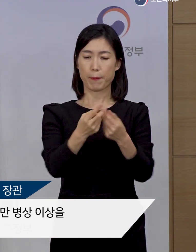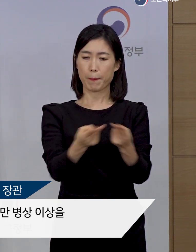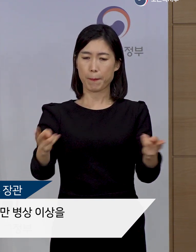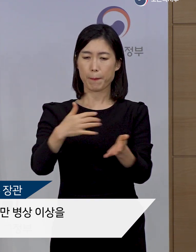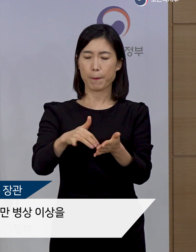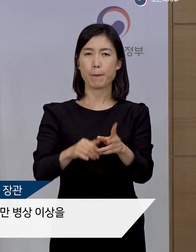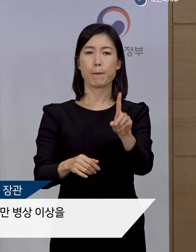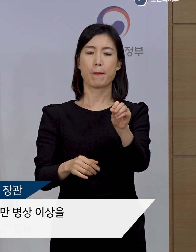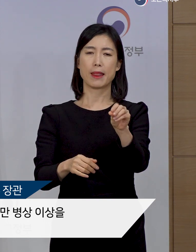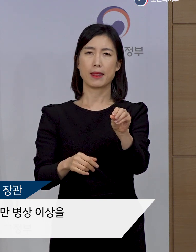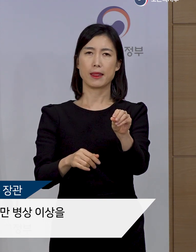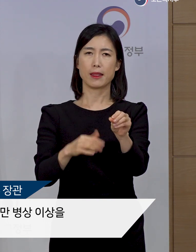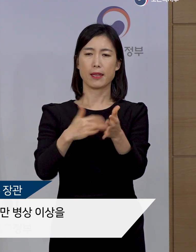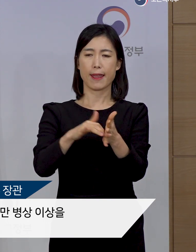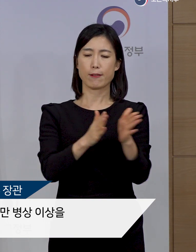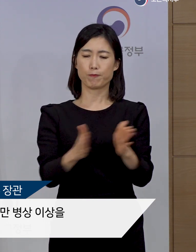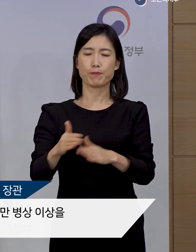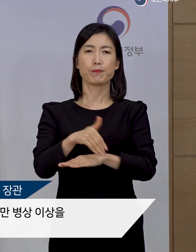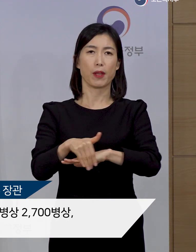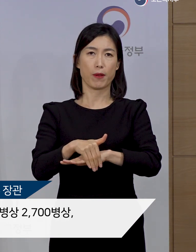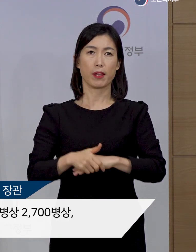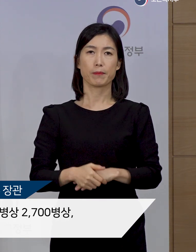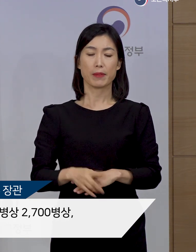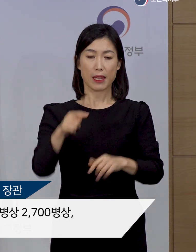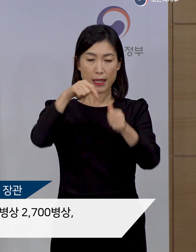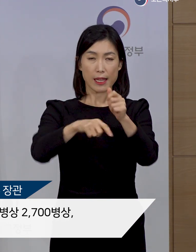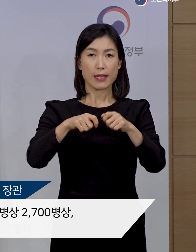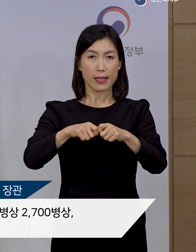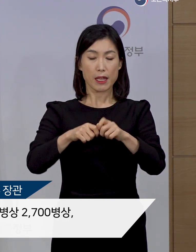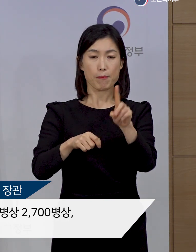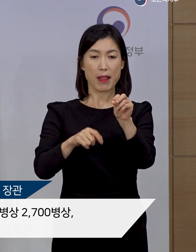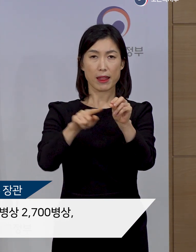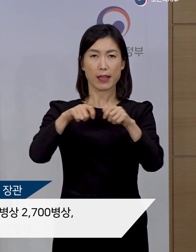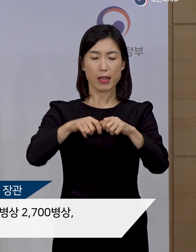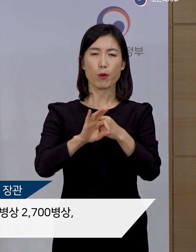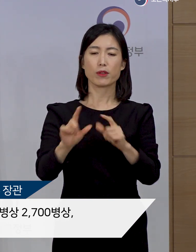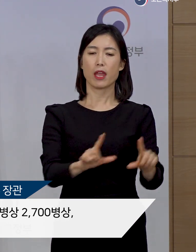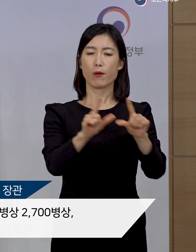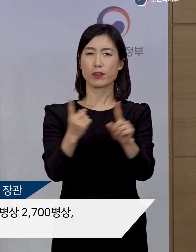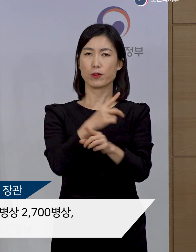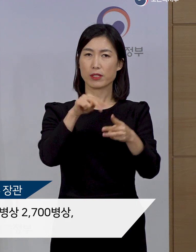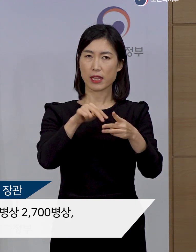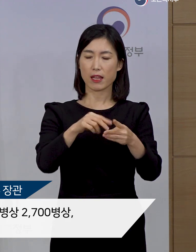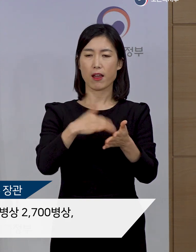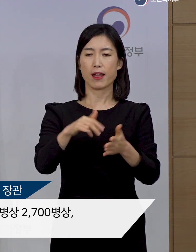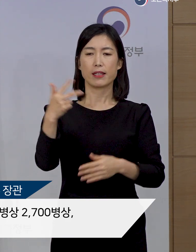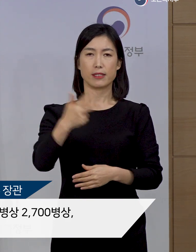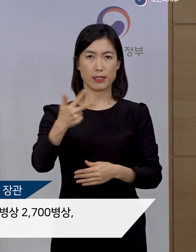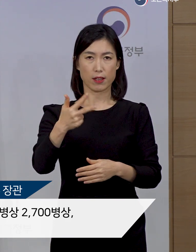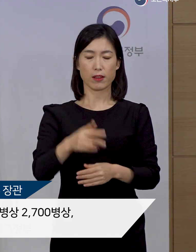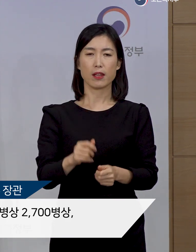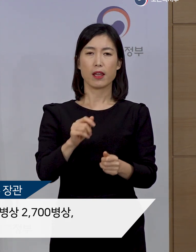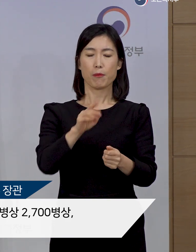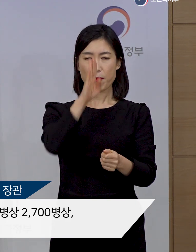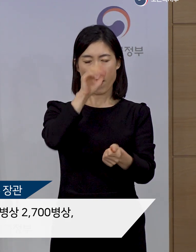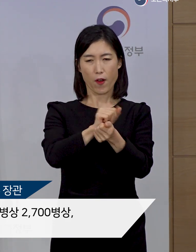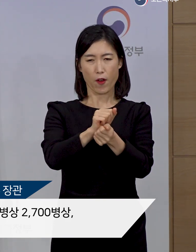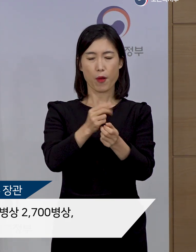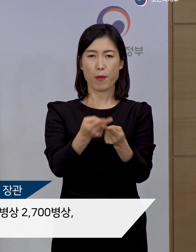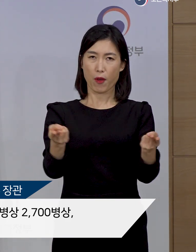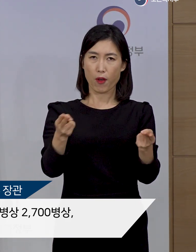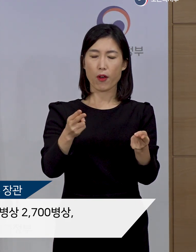확보하도록 하겠습니다. 구체적으로 생활치료센터 7,000병상, 감염병